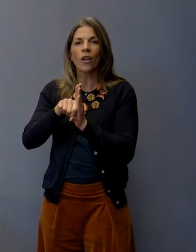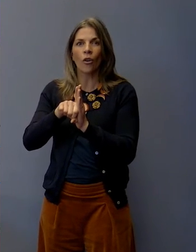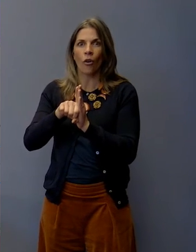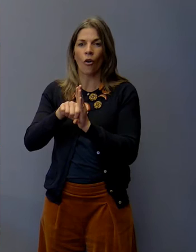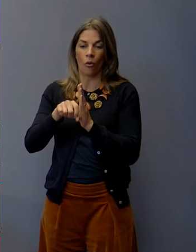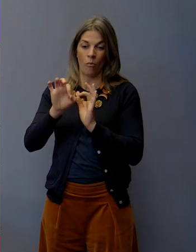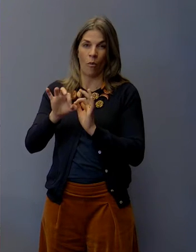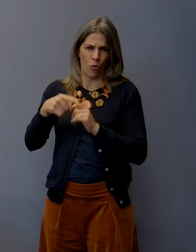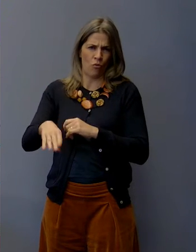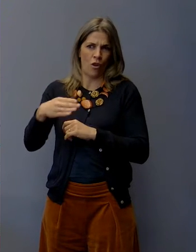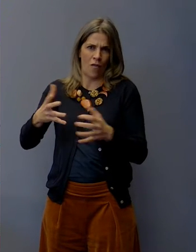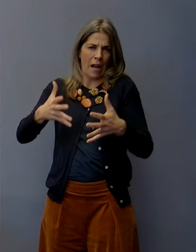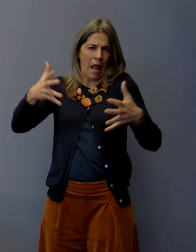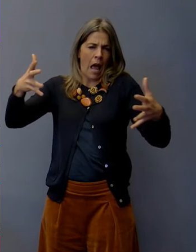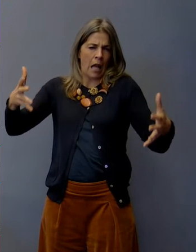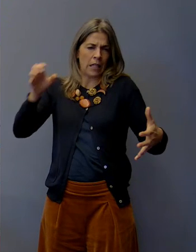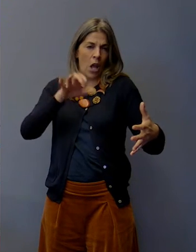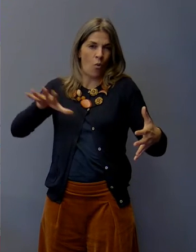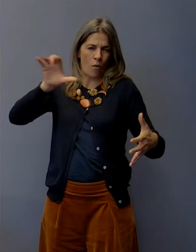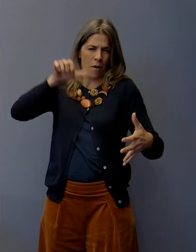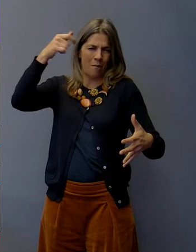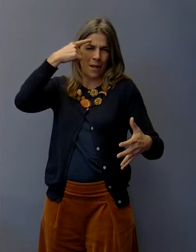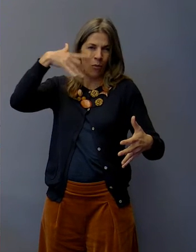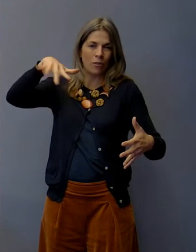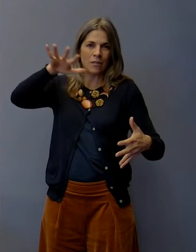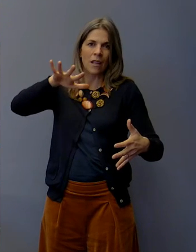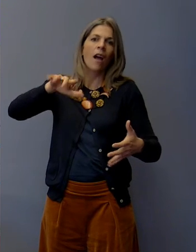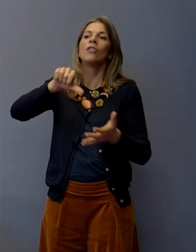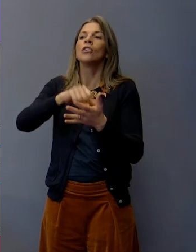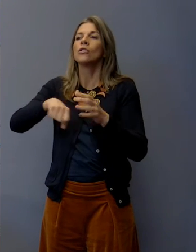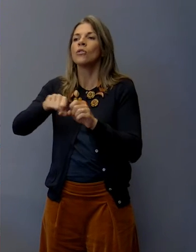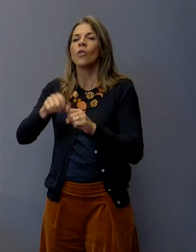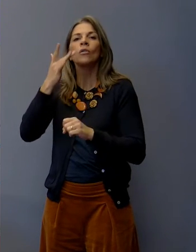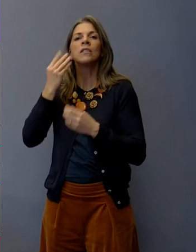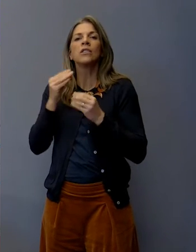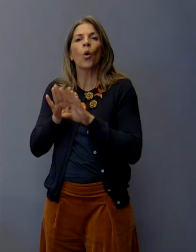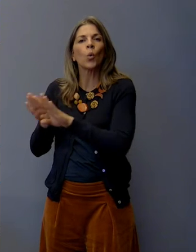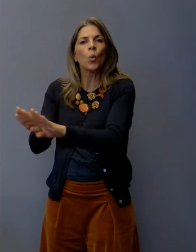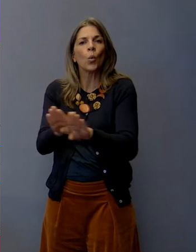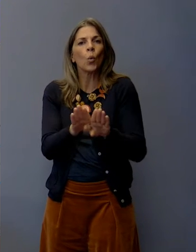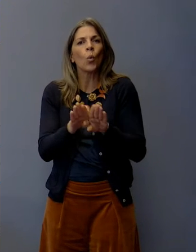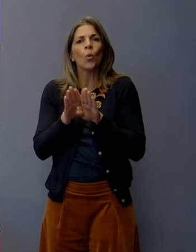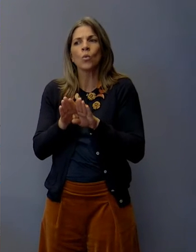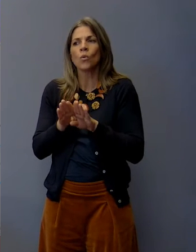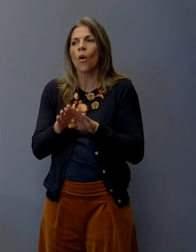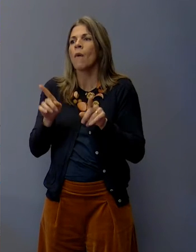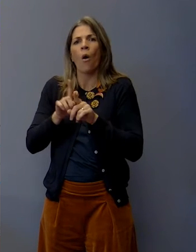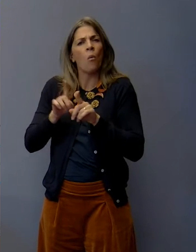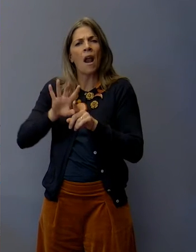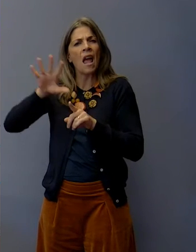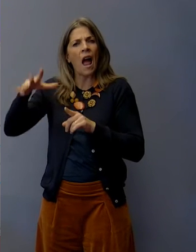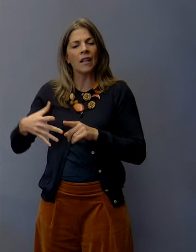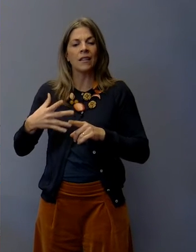ma di tutti i centri storici periferici della città policentrica quindi questa scelta